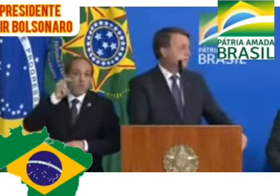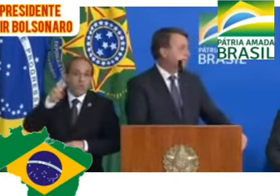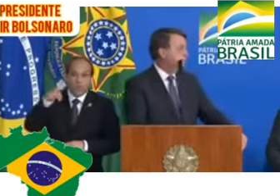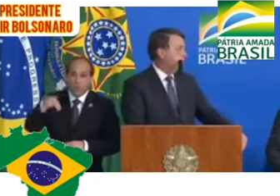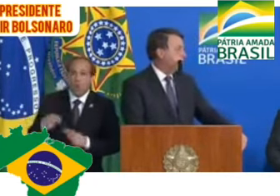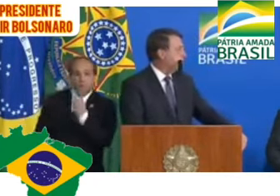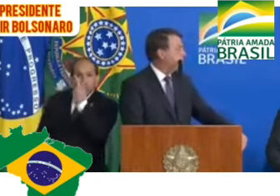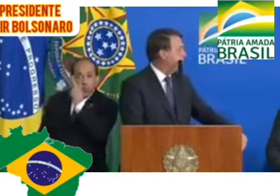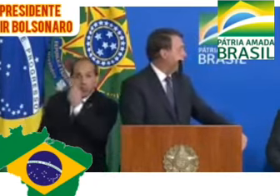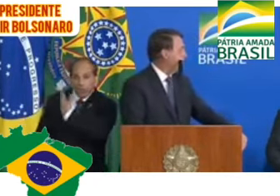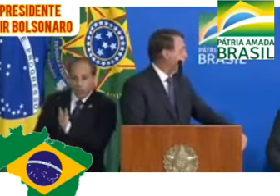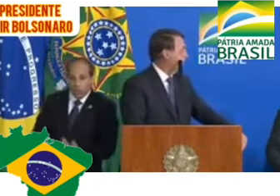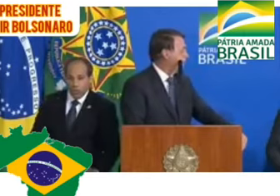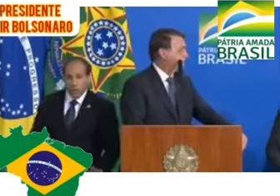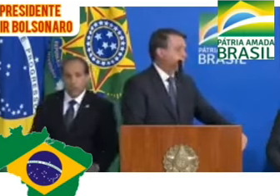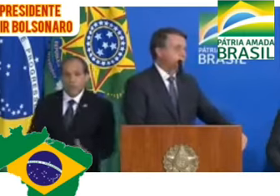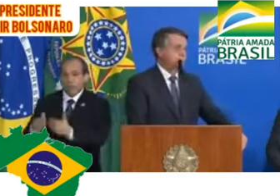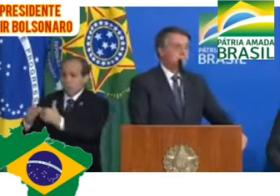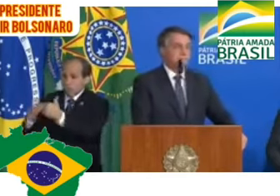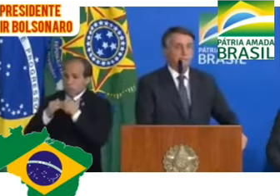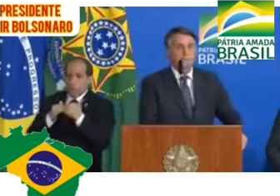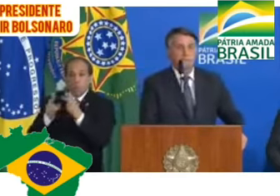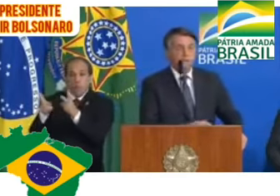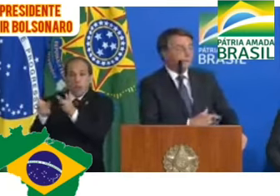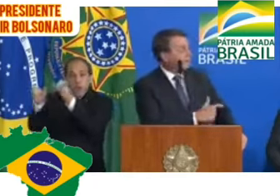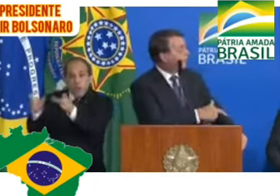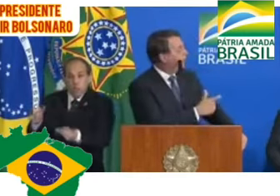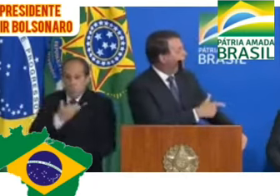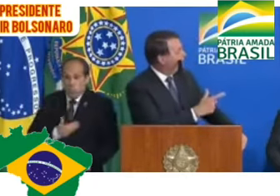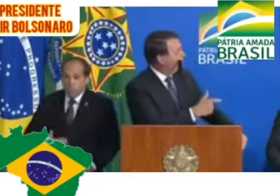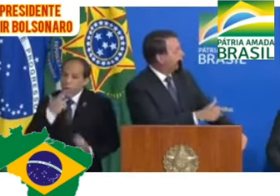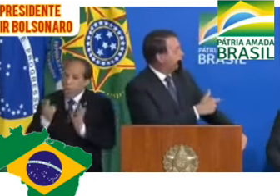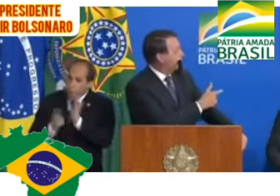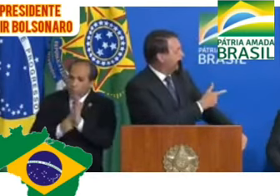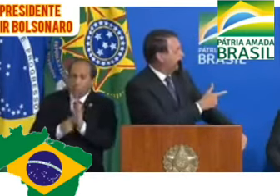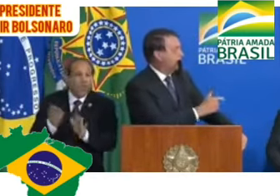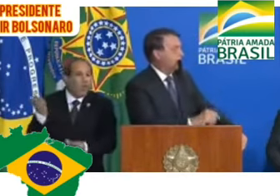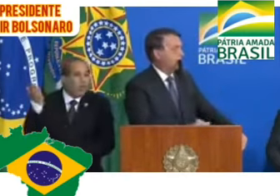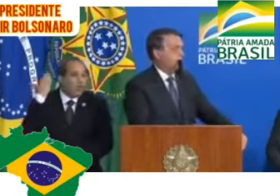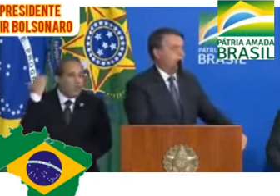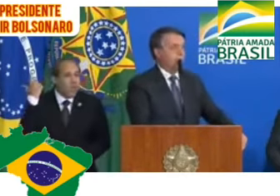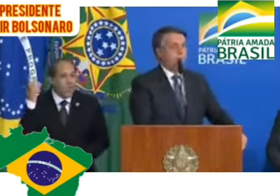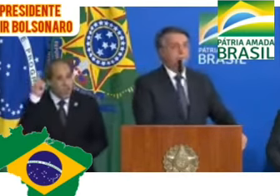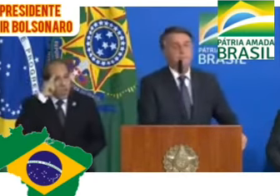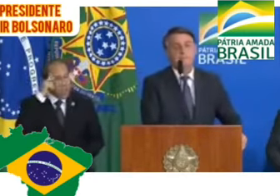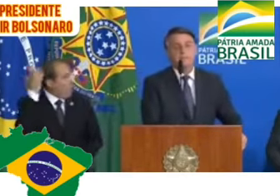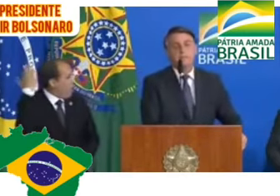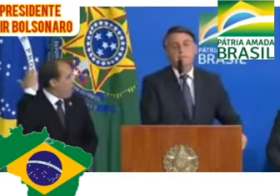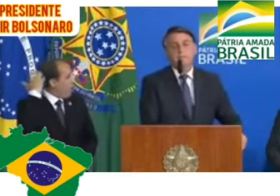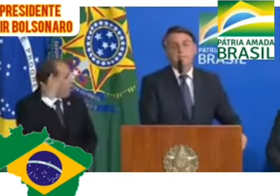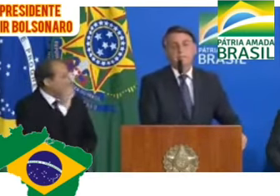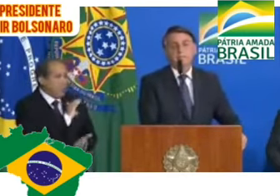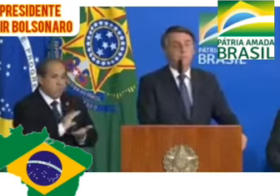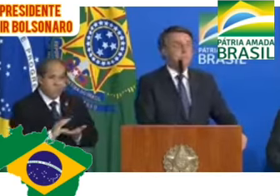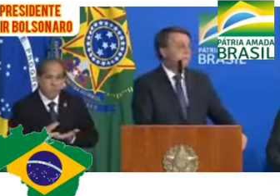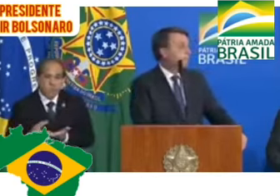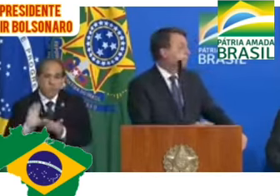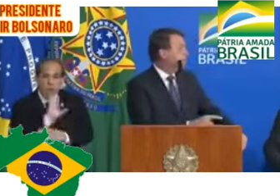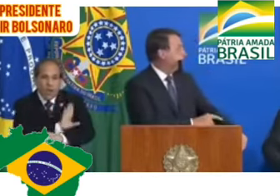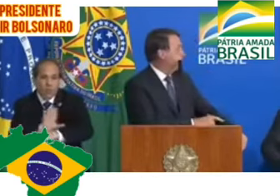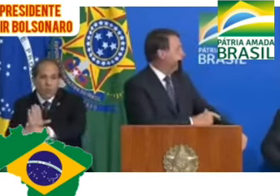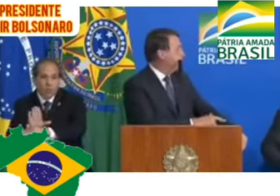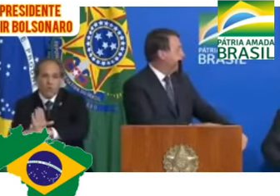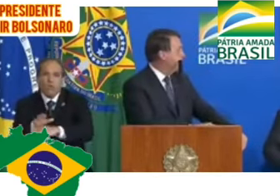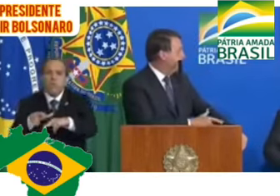os governadores confessaram para mim que aquela outro auxílio que você deu, Paulo, para